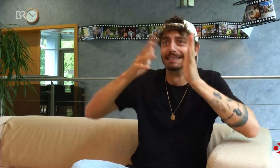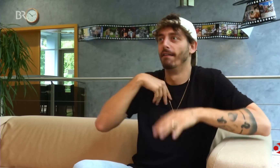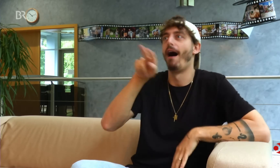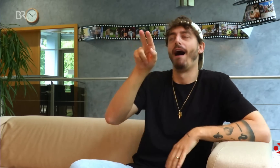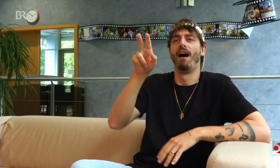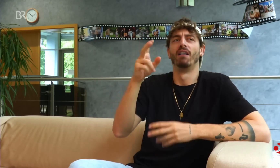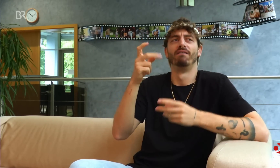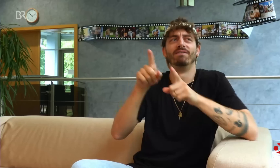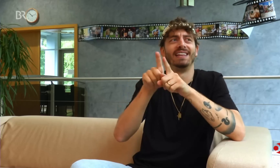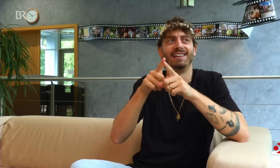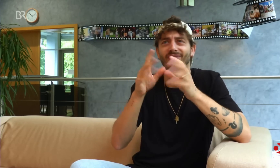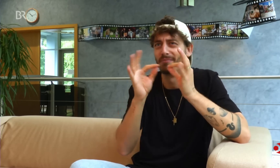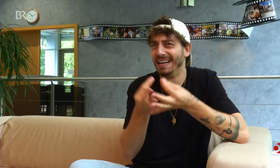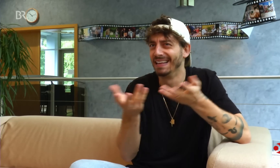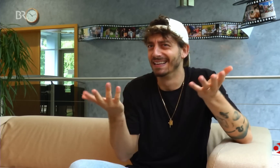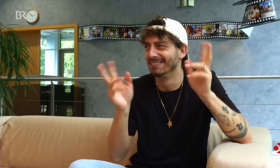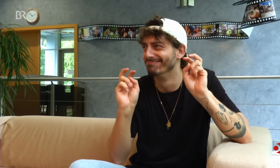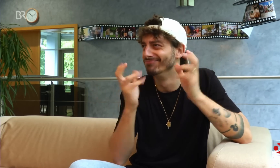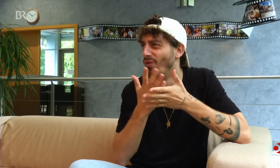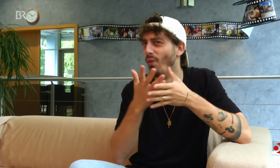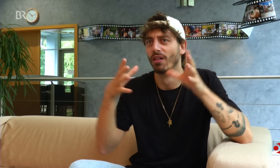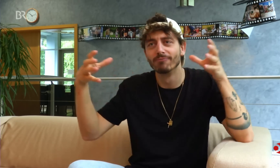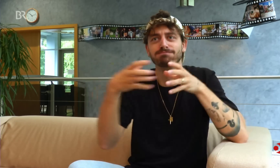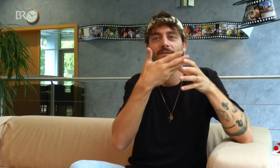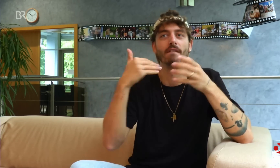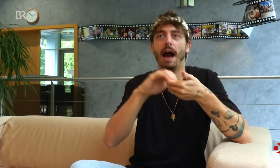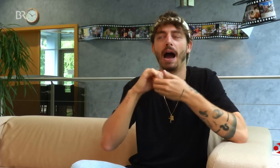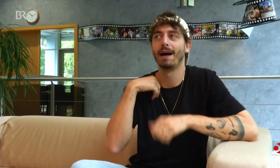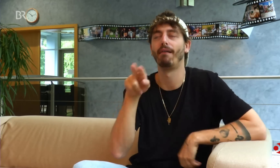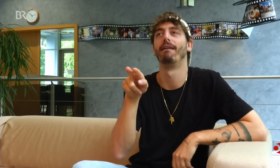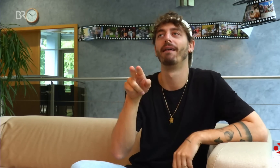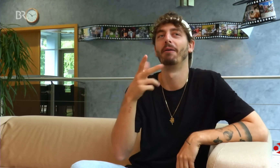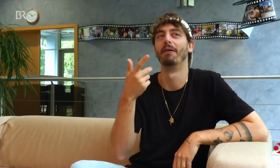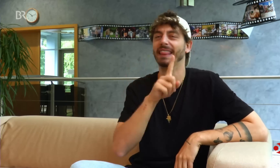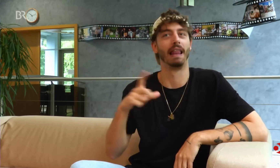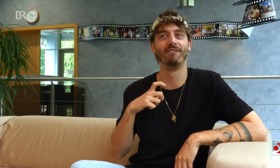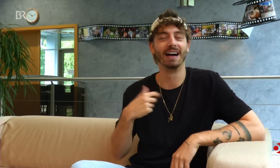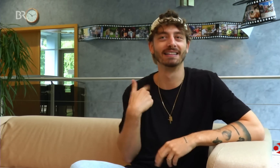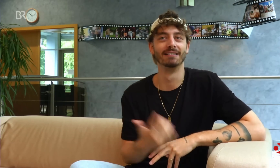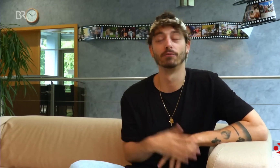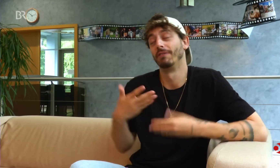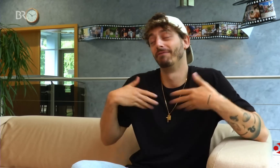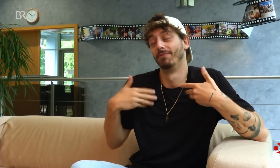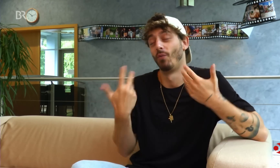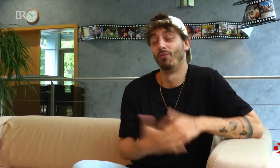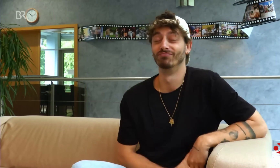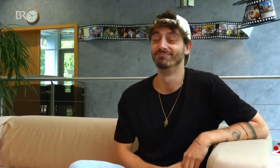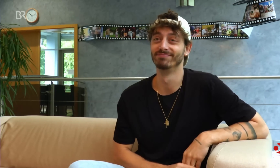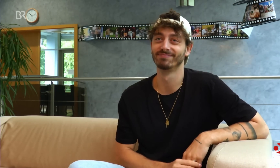paar Gebärden zu lernen. Ich habe mich gleich willkommen und geschätzt gefühlt, wie in einer Familie. Das habe ich nicht erwartet, aber mich sehr darüber gefreut. Das